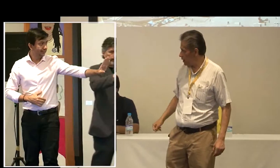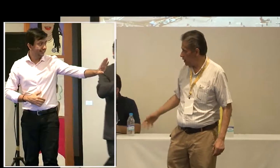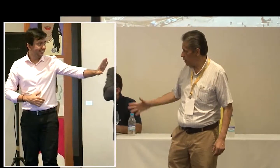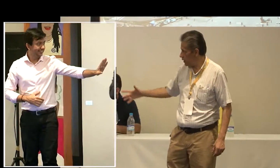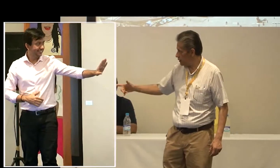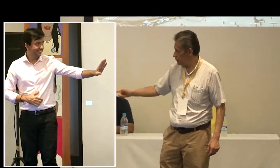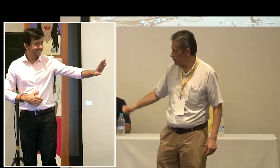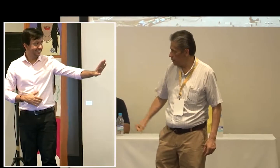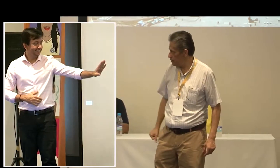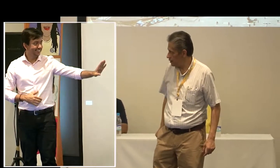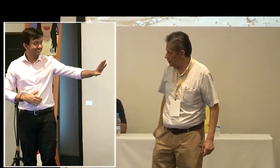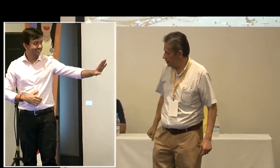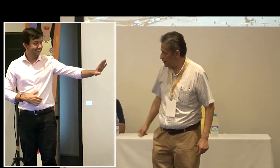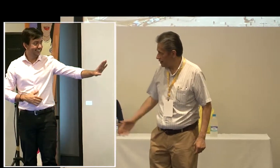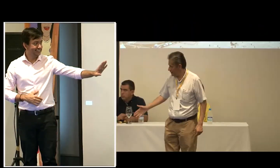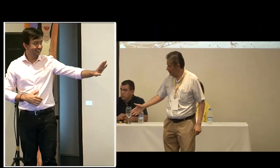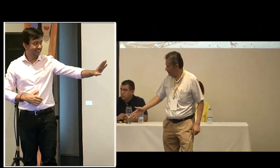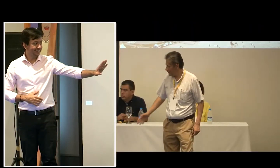Espere um momento, por favor.